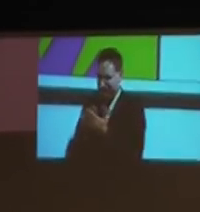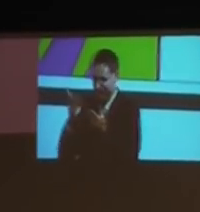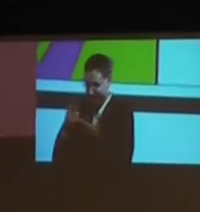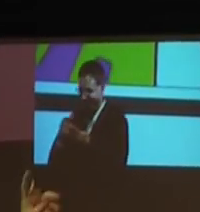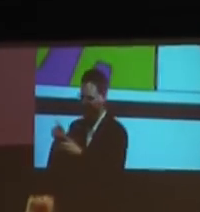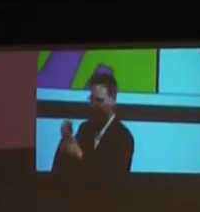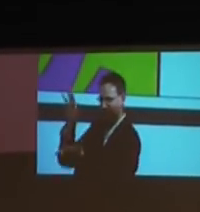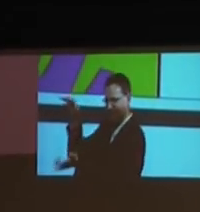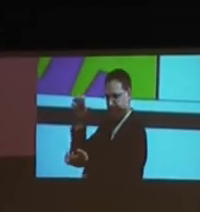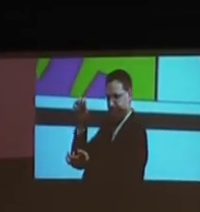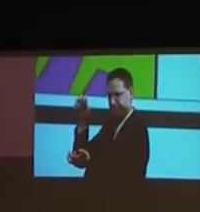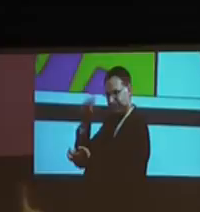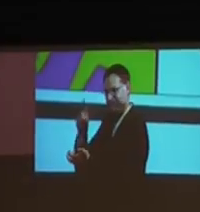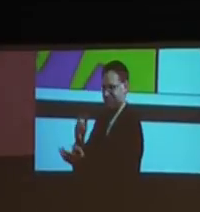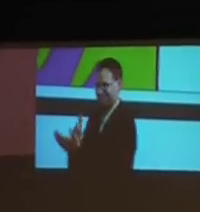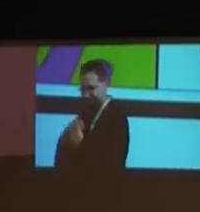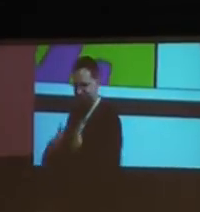stärker Fuß fassen müssen.